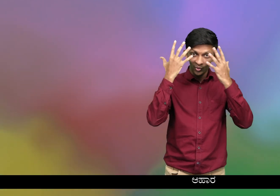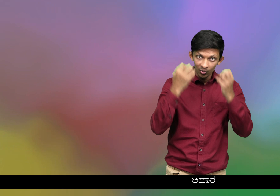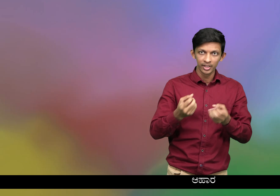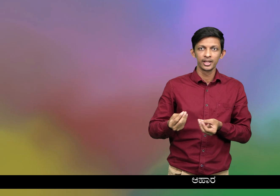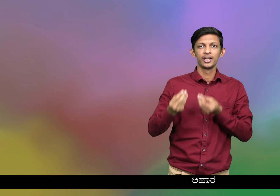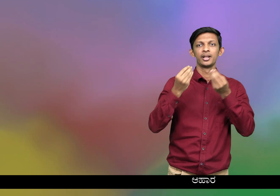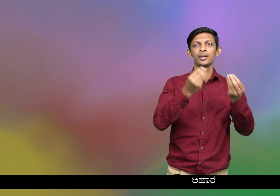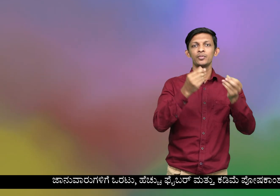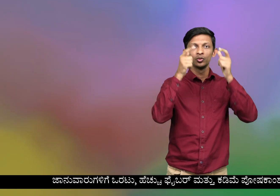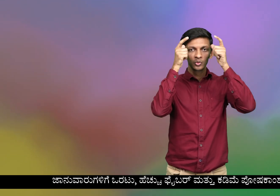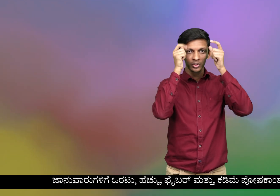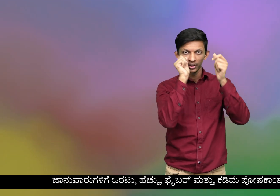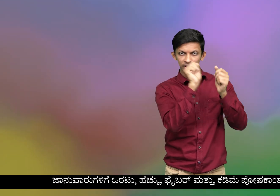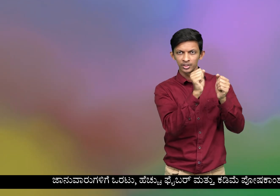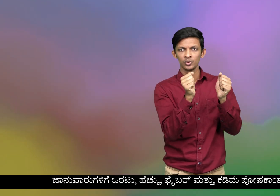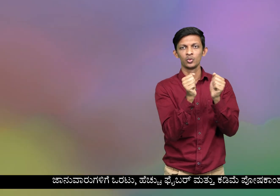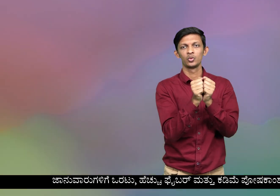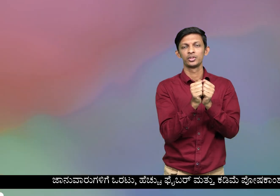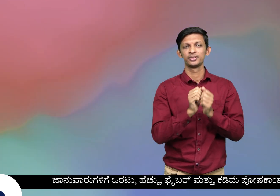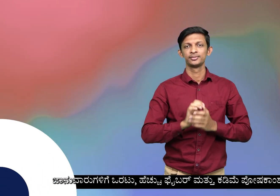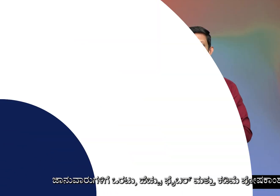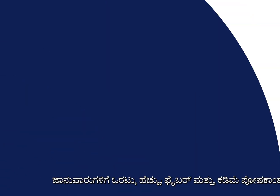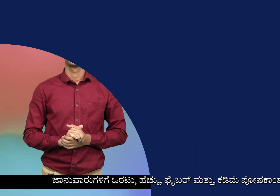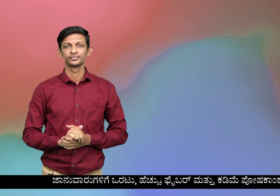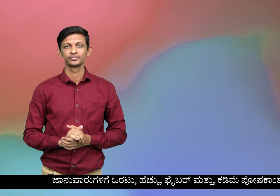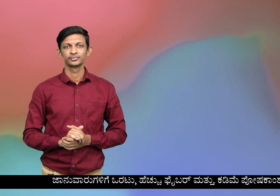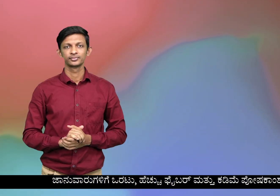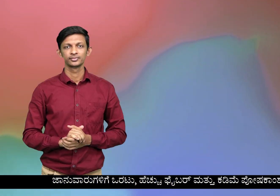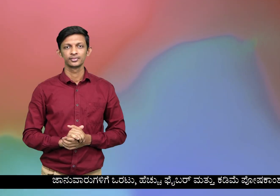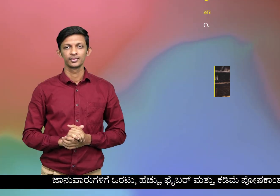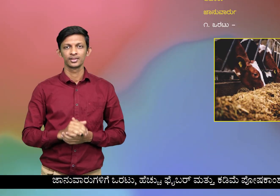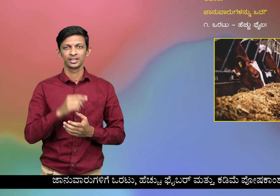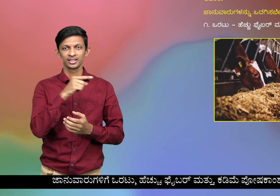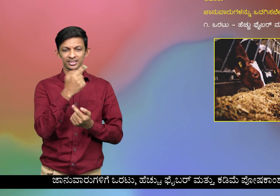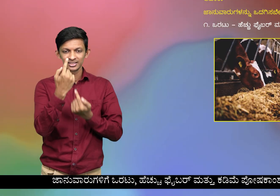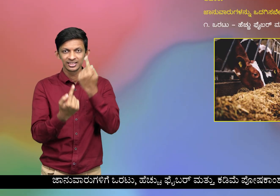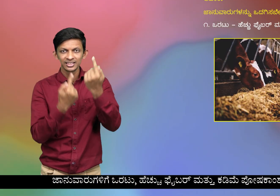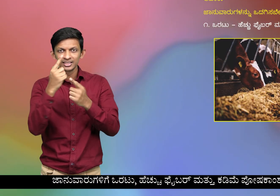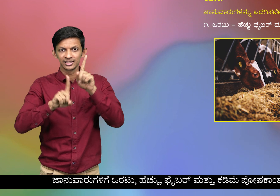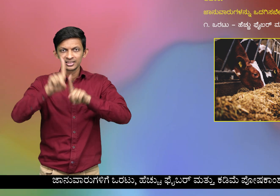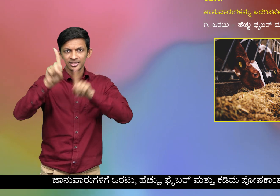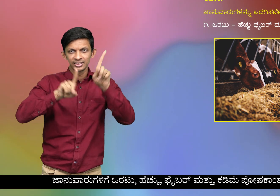ಆಹಾರ. ಜಾನುವಾರುಗಳಿಗೆ ಒರಟು, ಹೆಚ್ಚು ಫೈಬರ್ ಮತ್ತು ಕಡಿಮೆ ಪೋಷಕಾಂಶಗಳನ್ನು